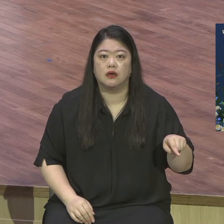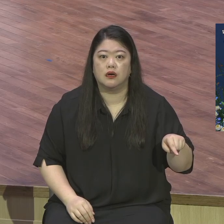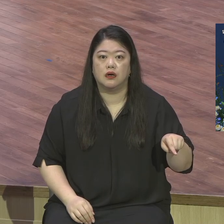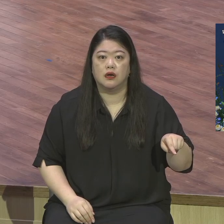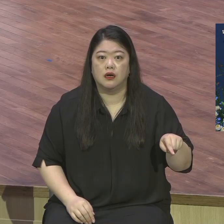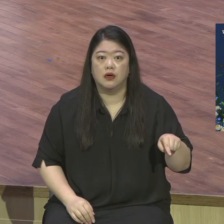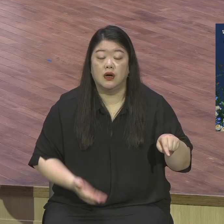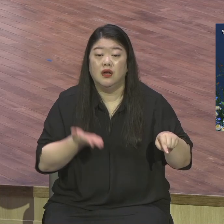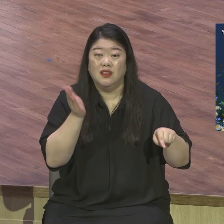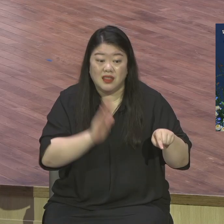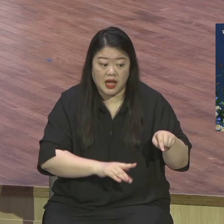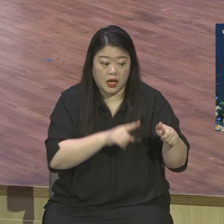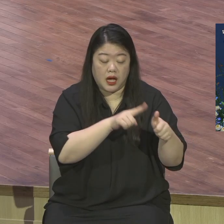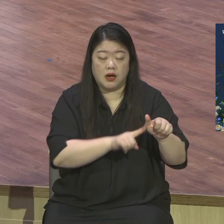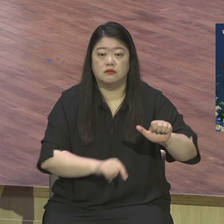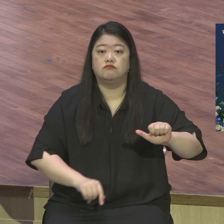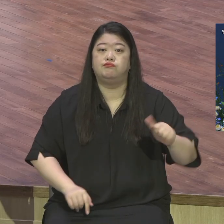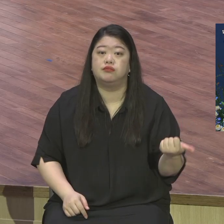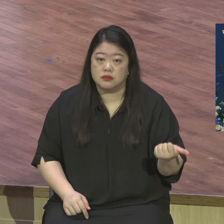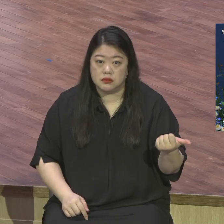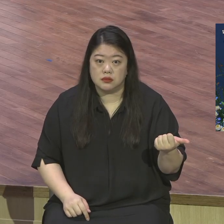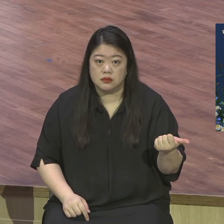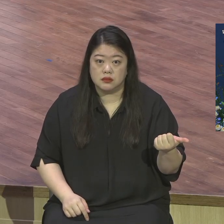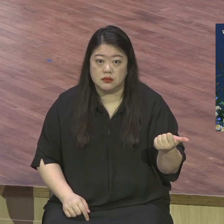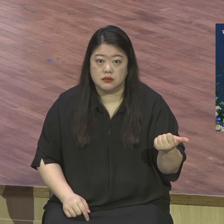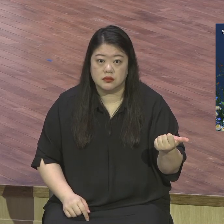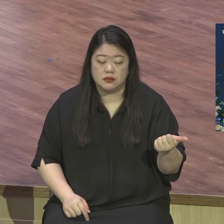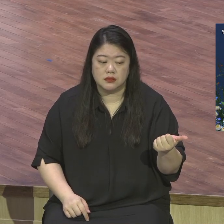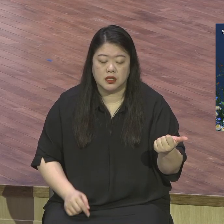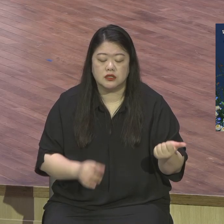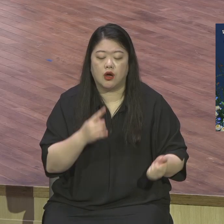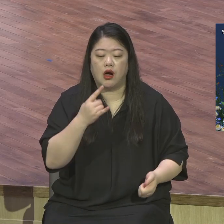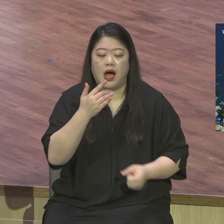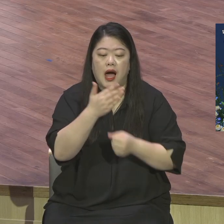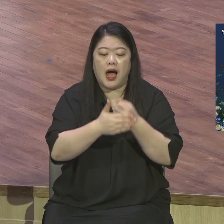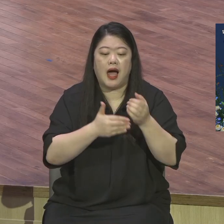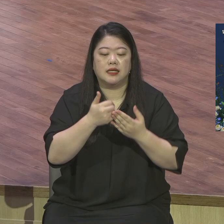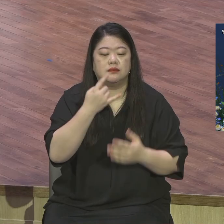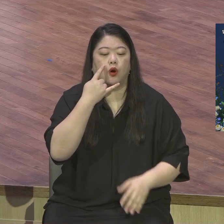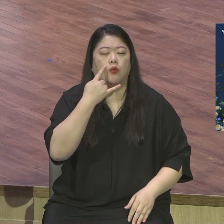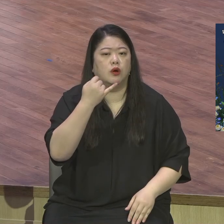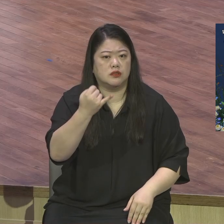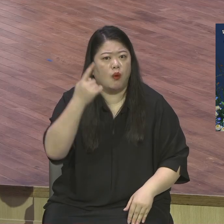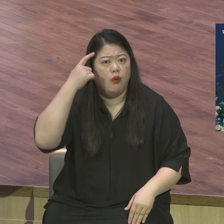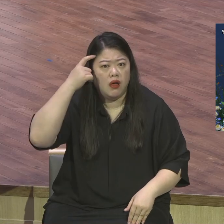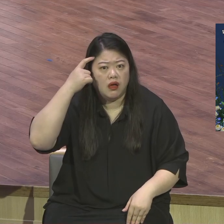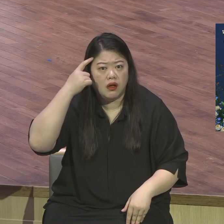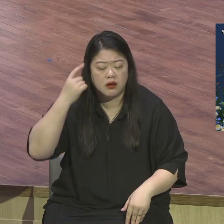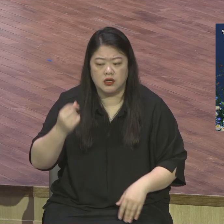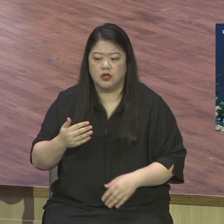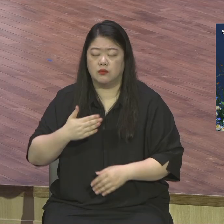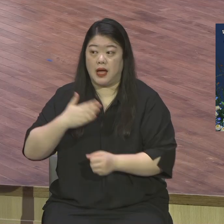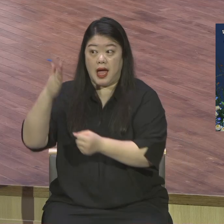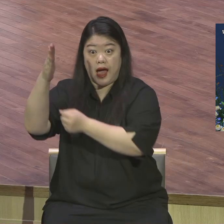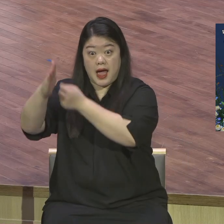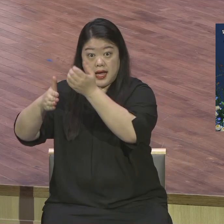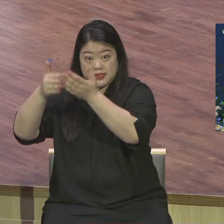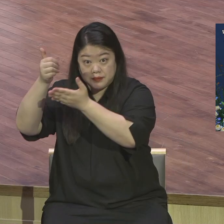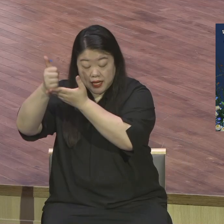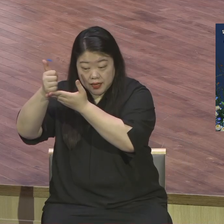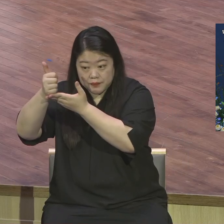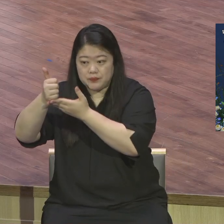하나님이 누구냐 장세기 1장 26제로 보면요. 하나님께서 인간을 정자하실 때 우리의 형상을 따라